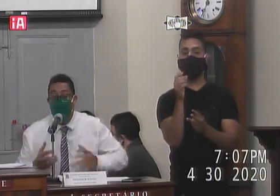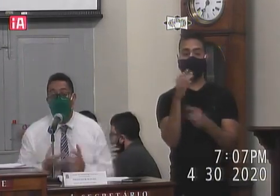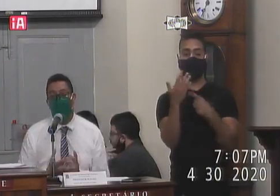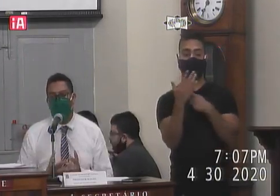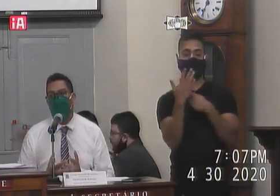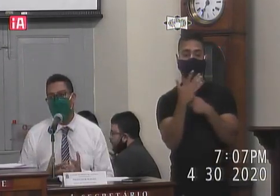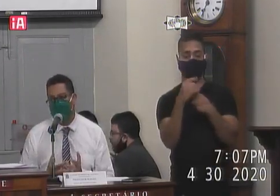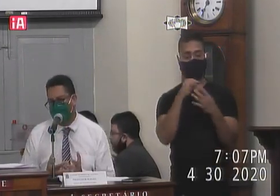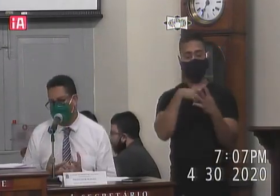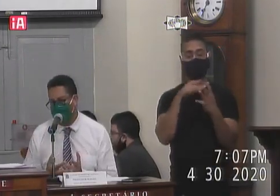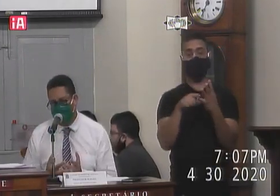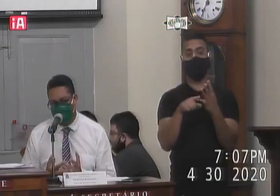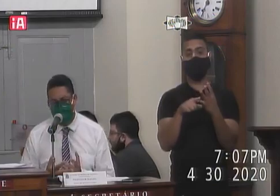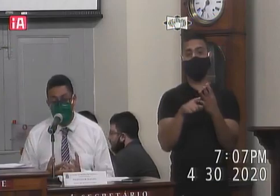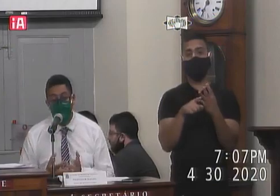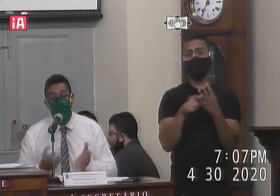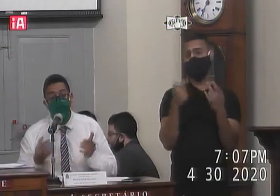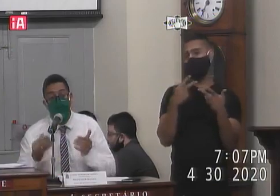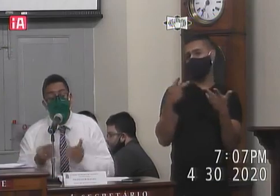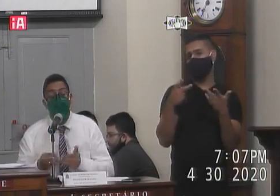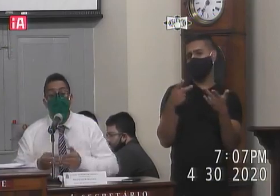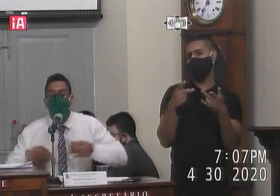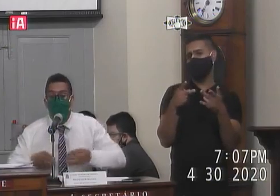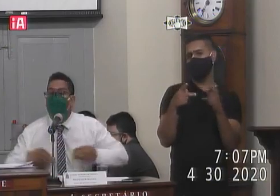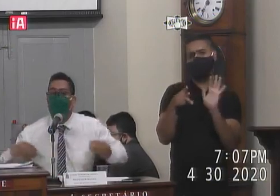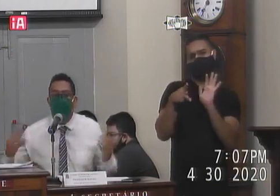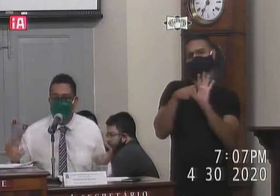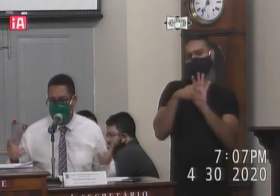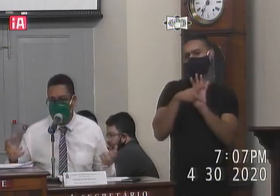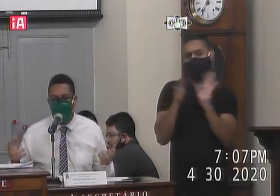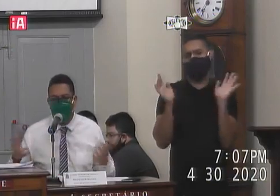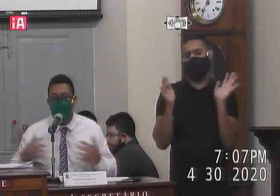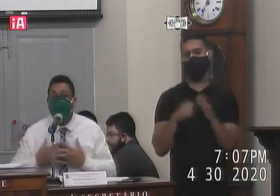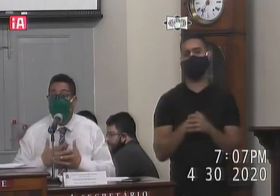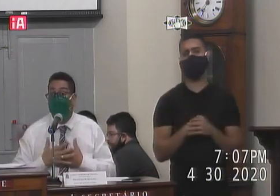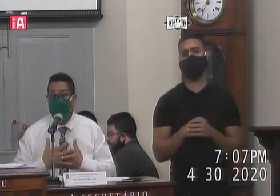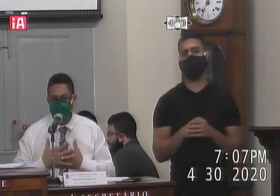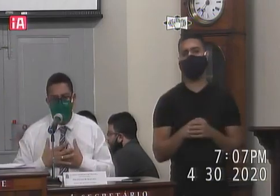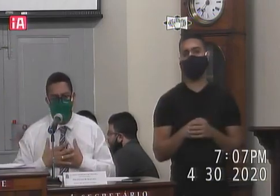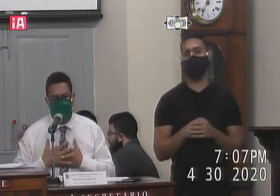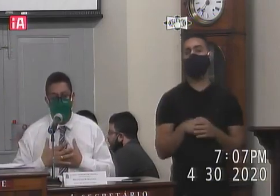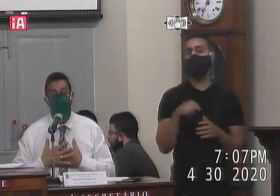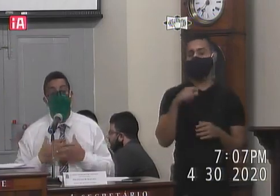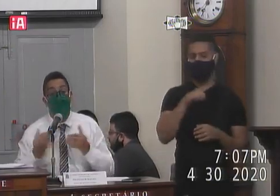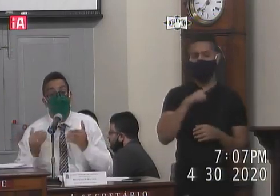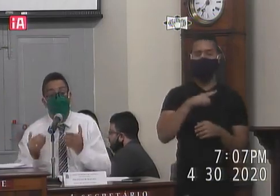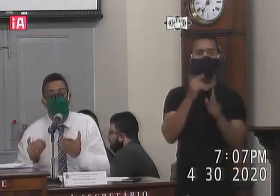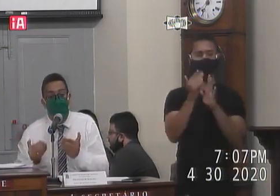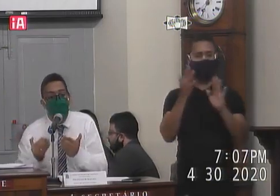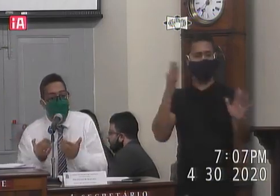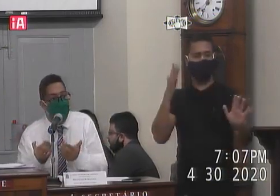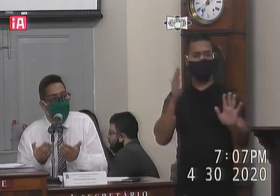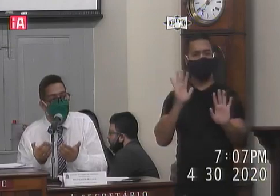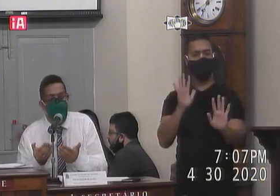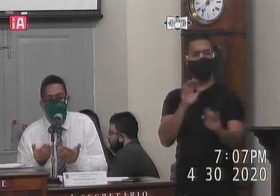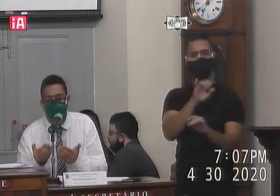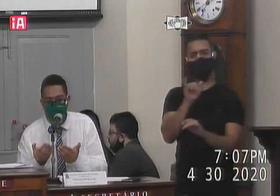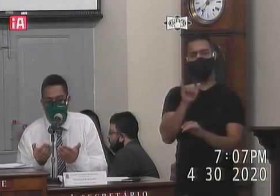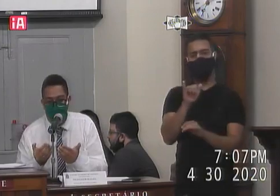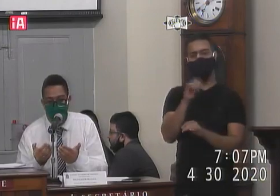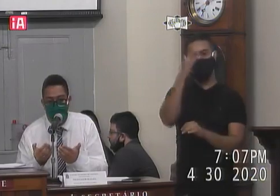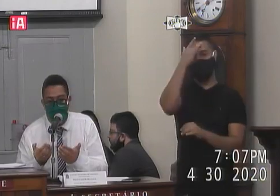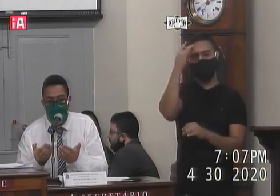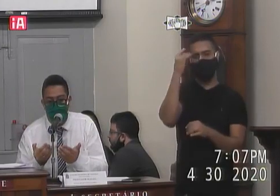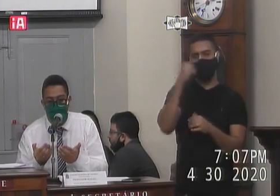quarto, questões específicas. Porque a fila vai existir, infelizmente. Mas se ao invés deles